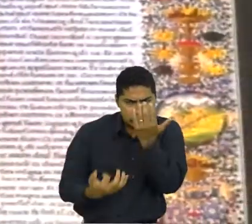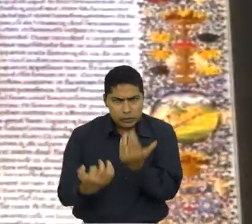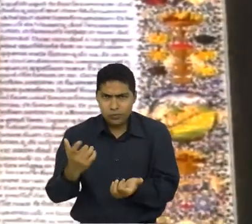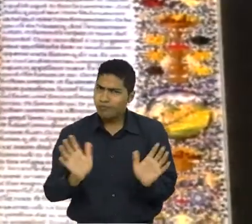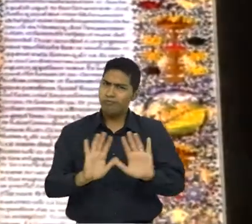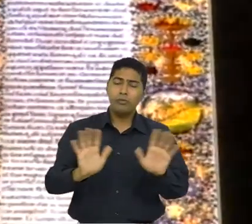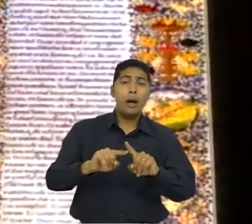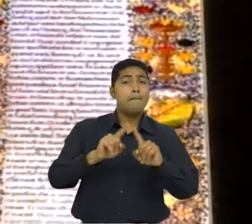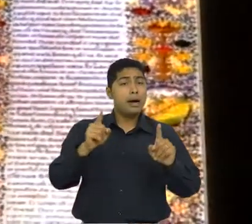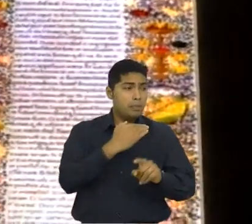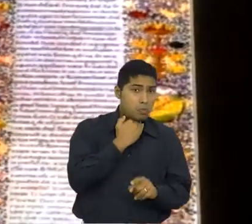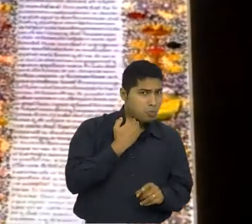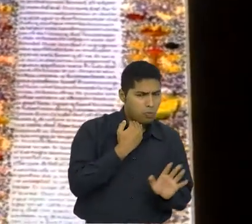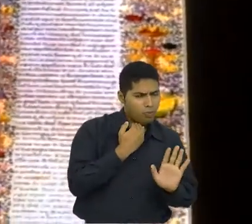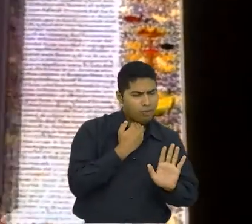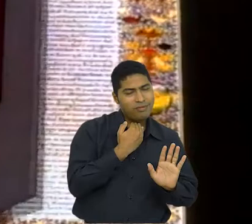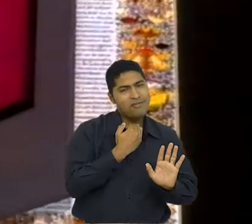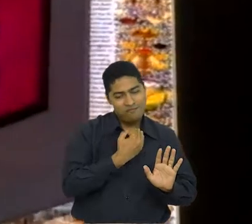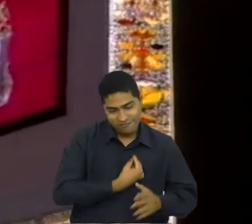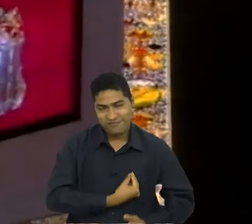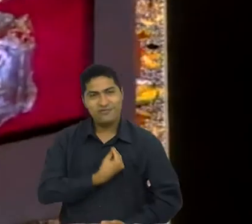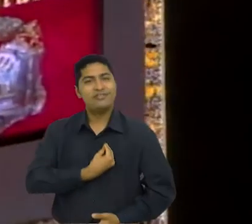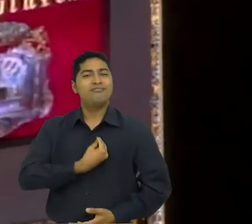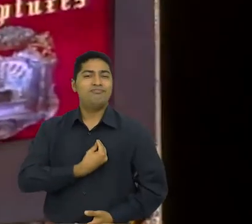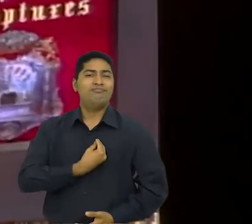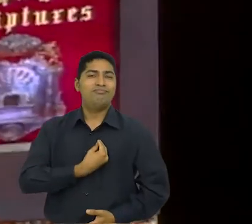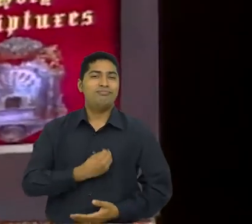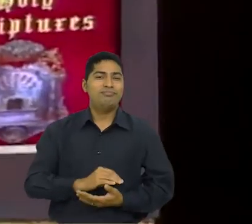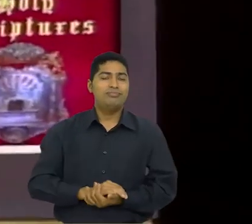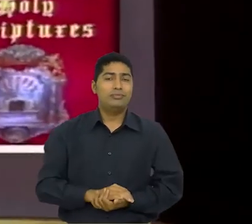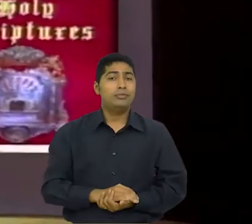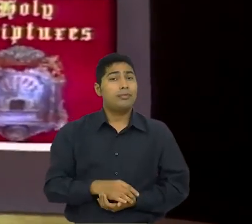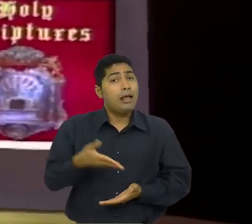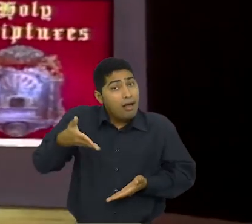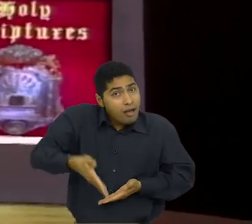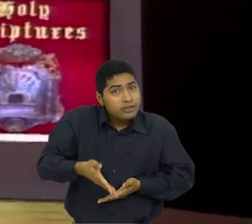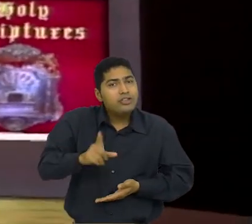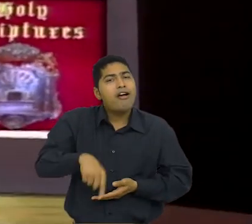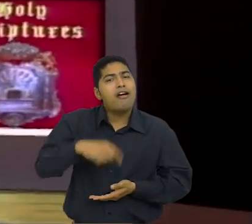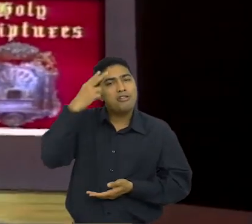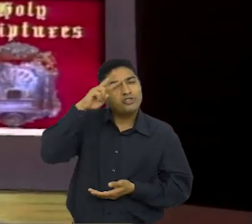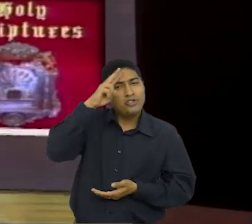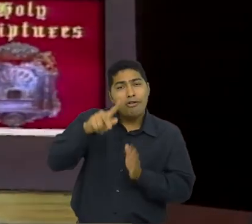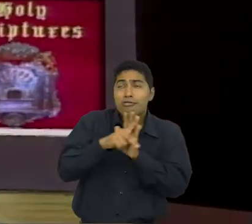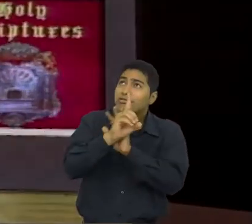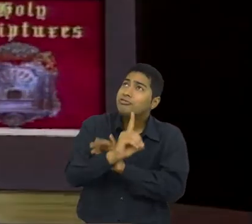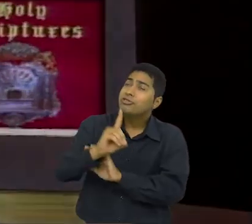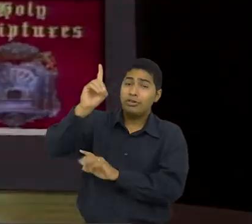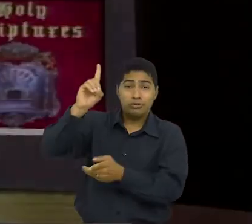passou da morte para a vida. Esta é a história de Deus que você acabou de